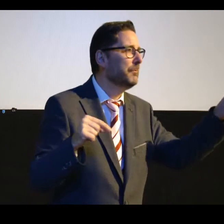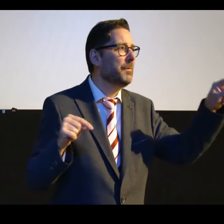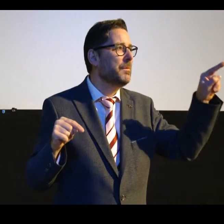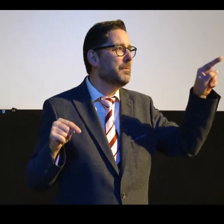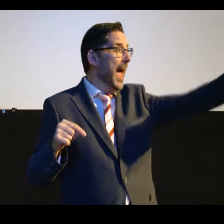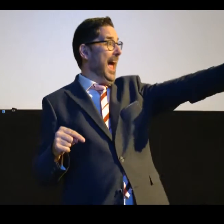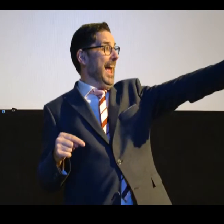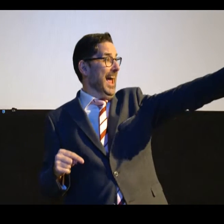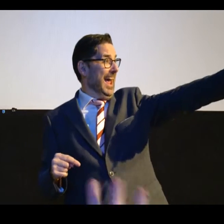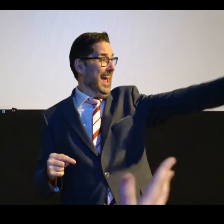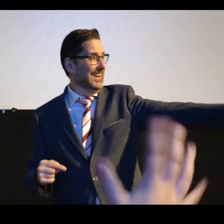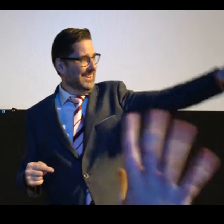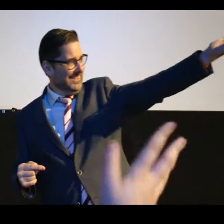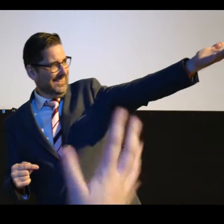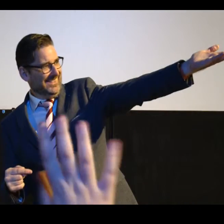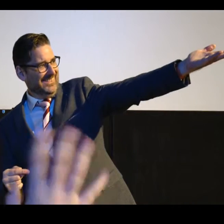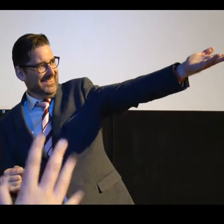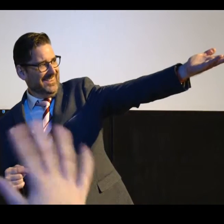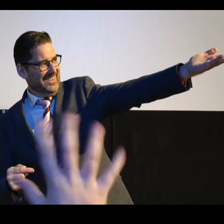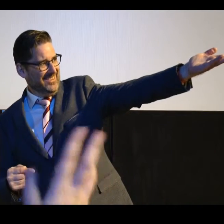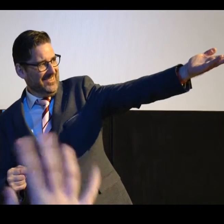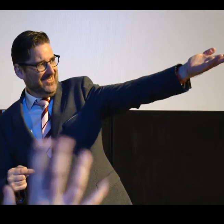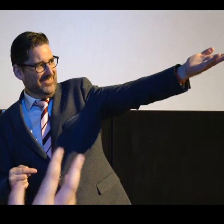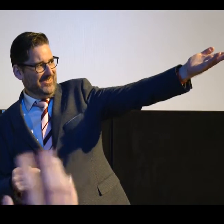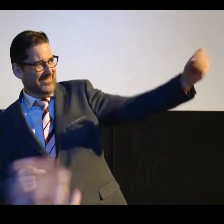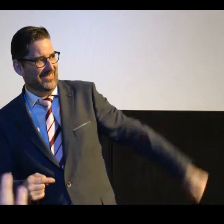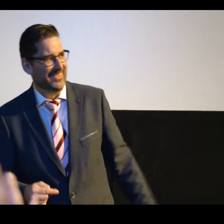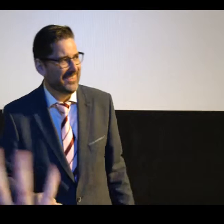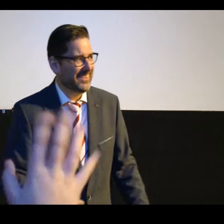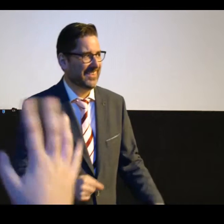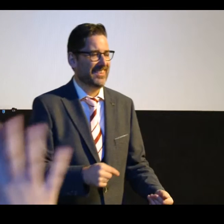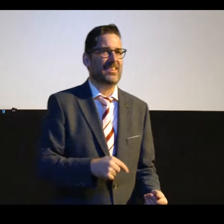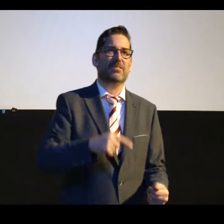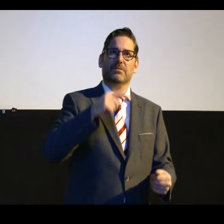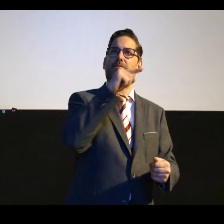signos, que también nos acompaña y aquí está aquí con nosotros, ahí pueden verla.